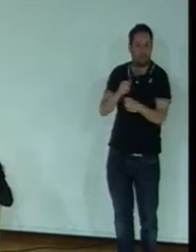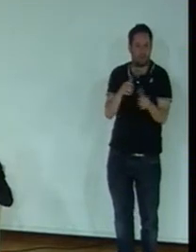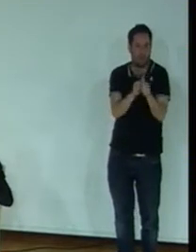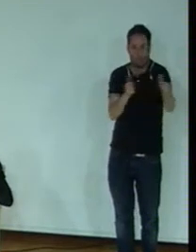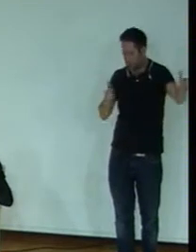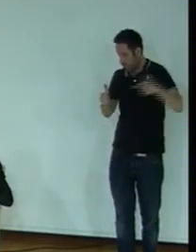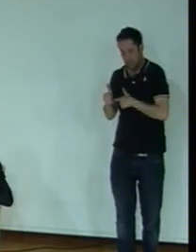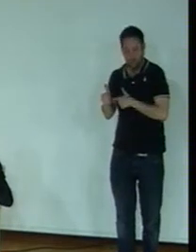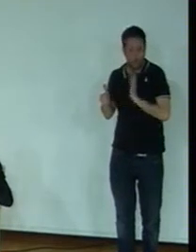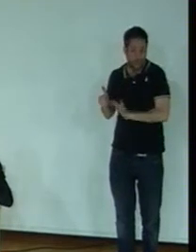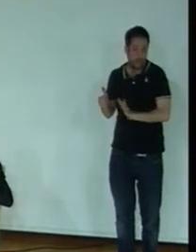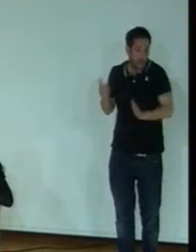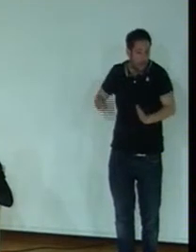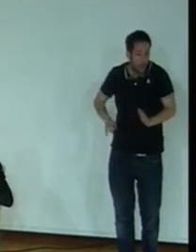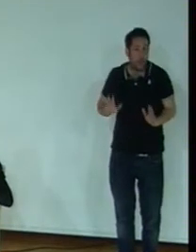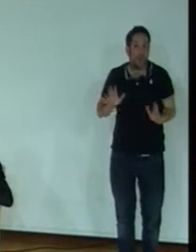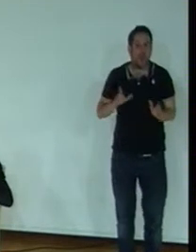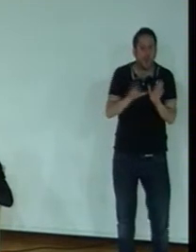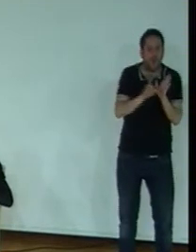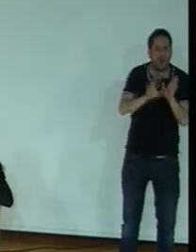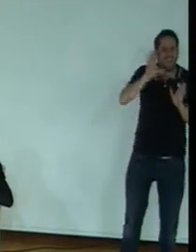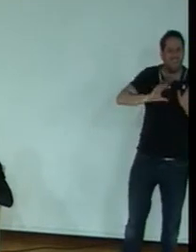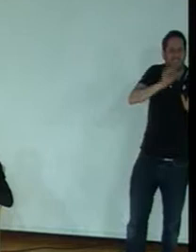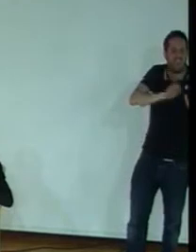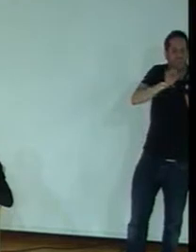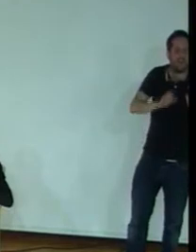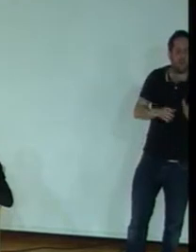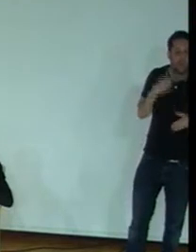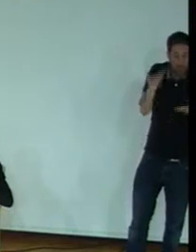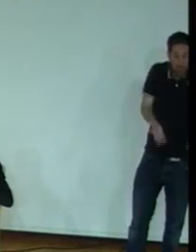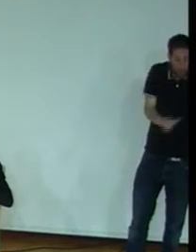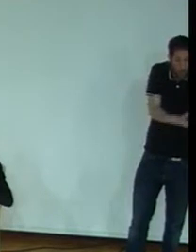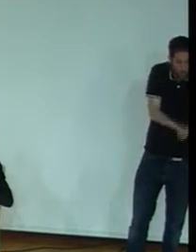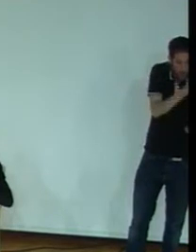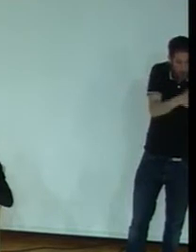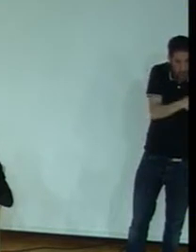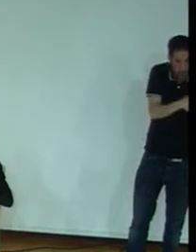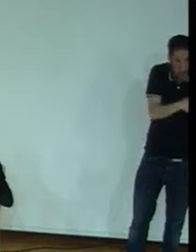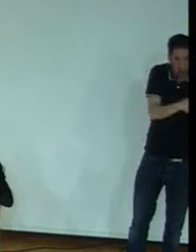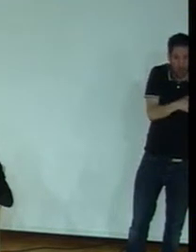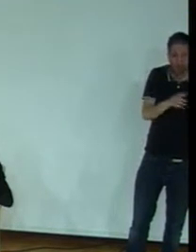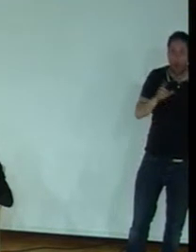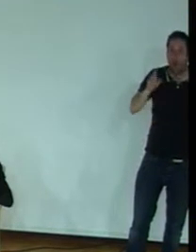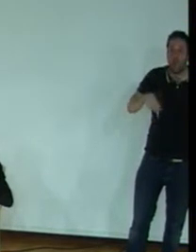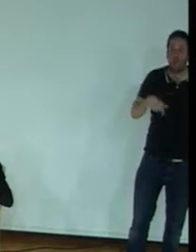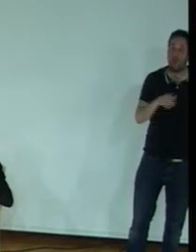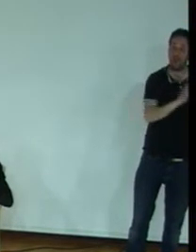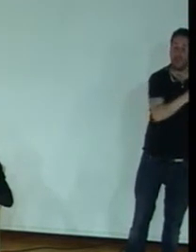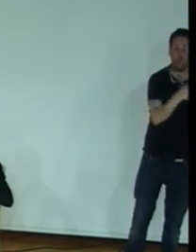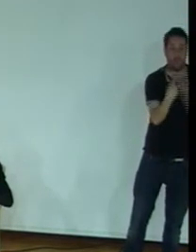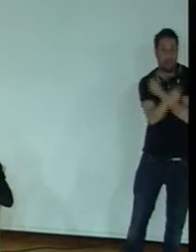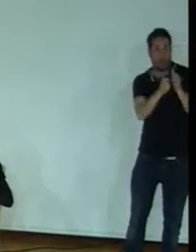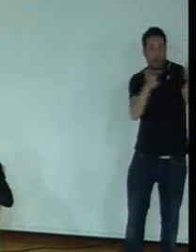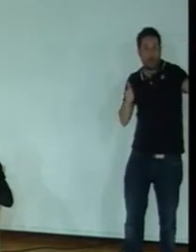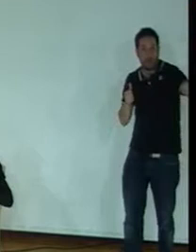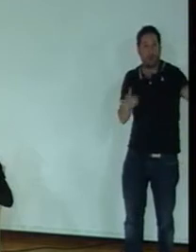juriste. Après, les vieilles lois ou les lois actuelles ne sont pas forcément systématiquement obsolètes du fait de l'arrivée de